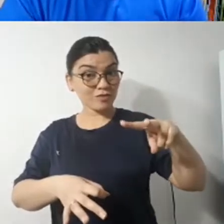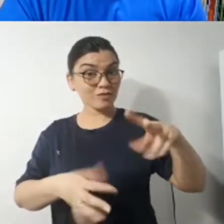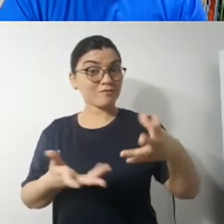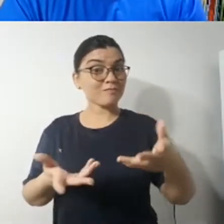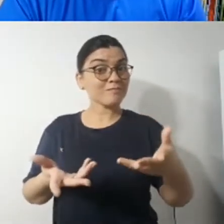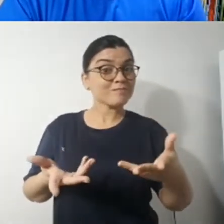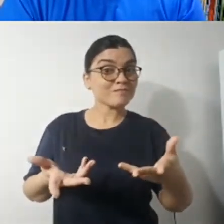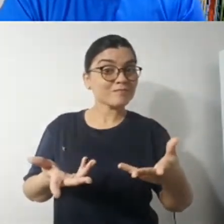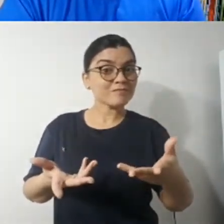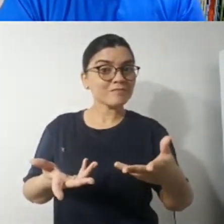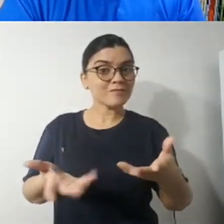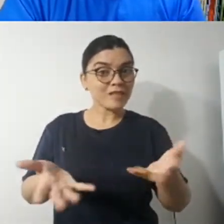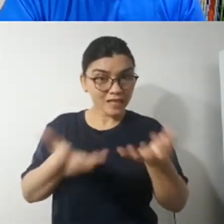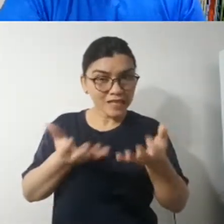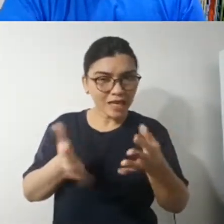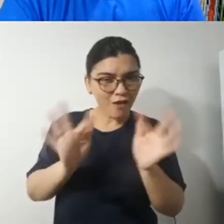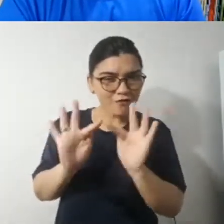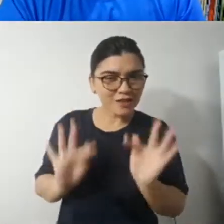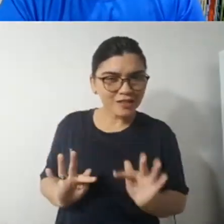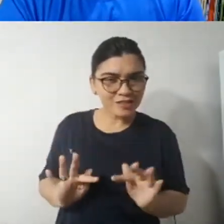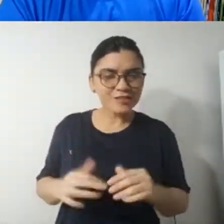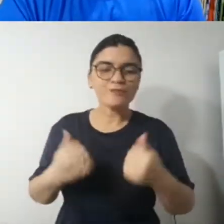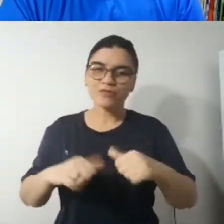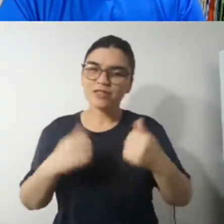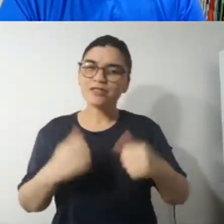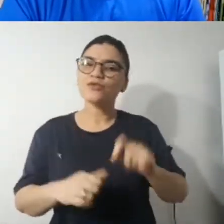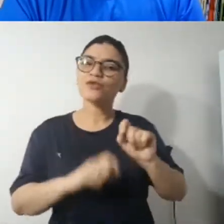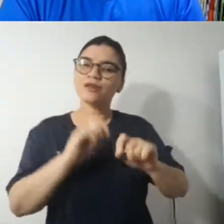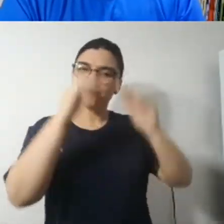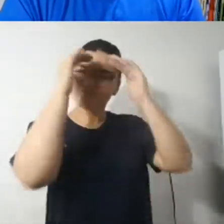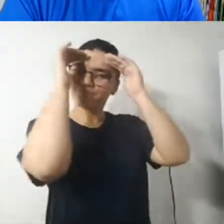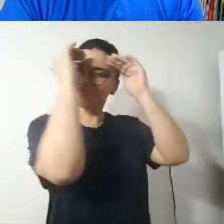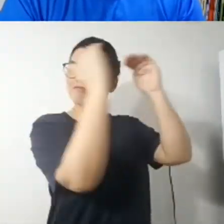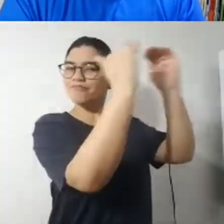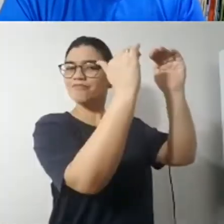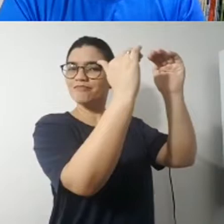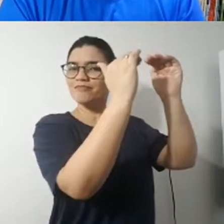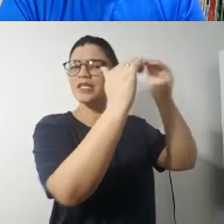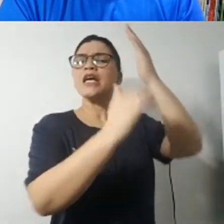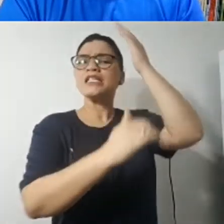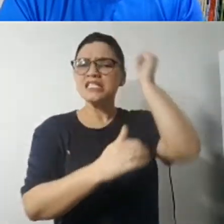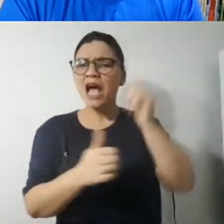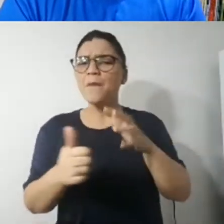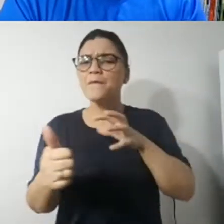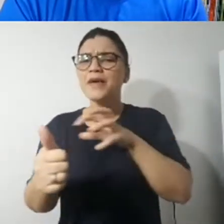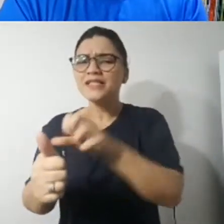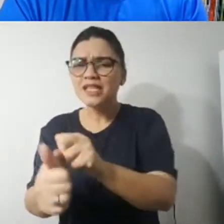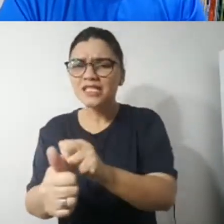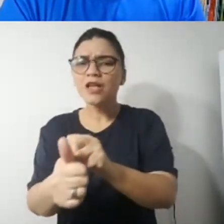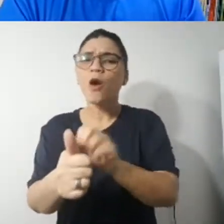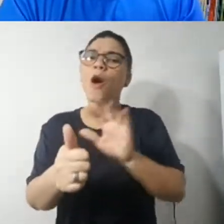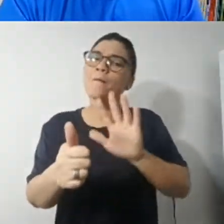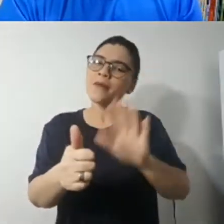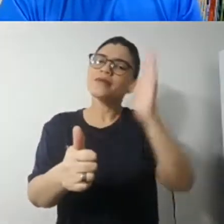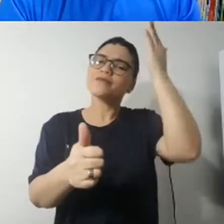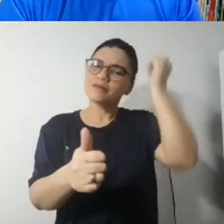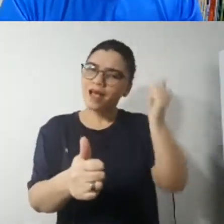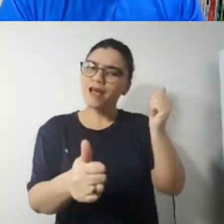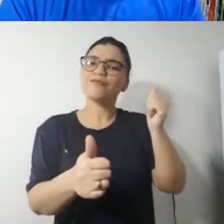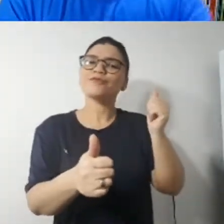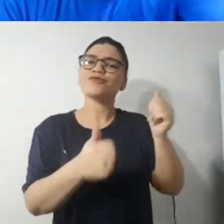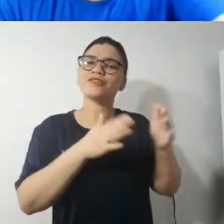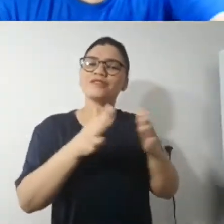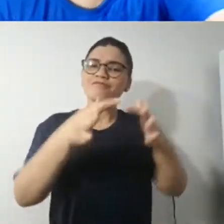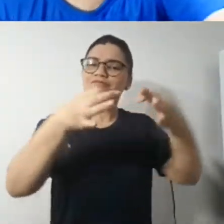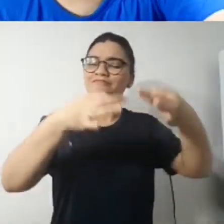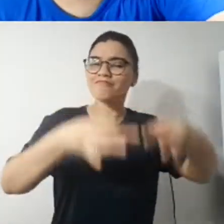Deus. Mesmo em meio à perseguição, você saberá que está no caminho certo. Amém? Então Deus esteja nos abençoando. Eu